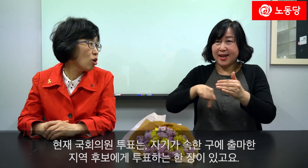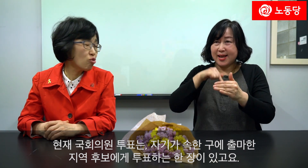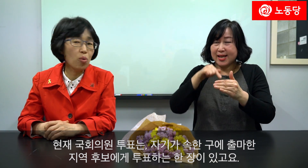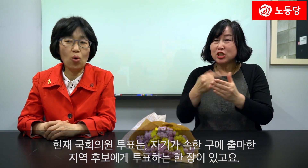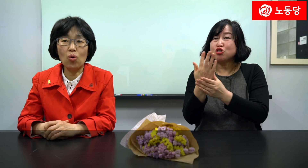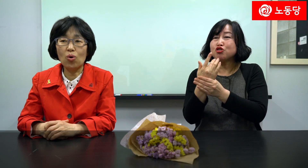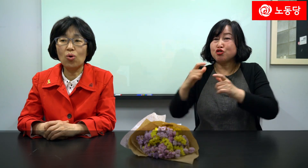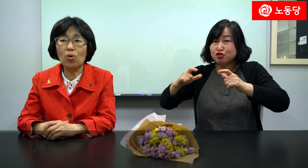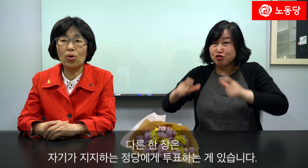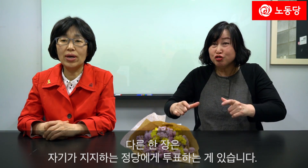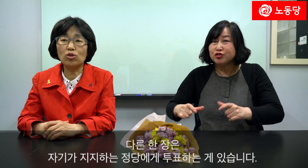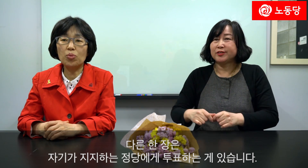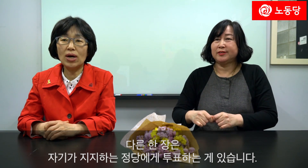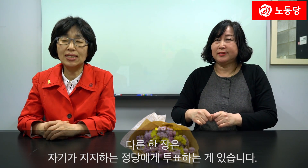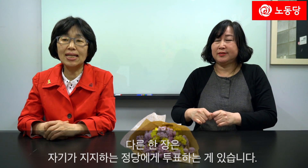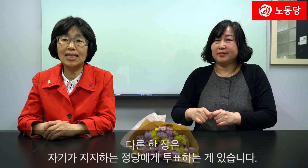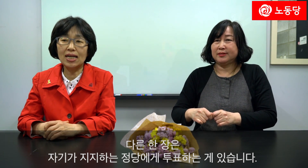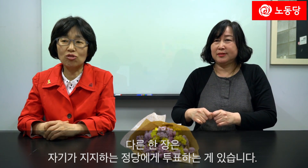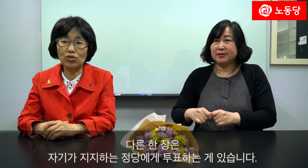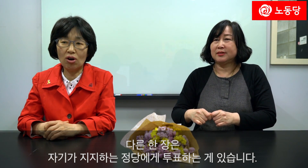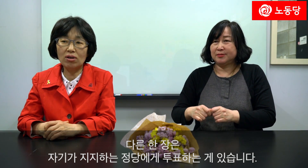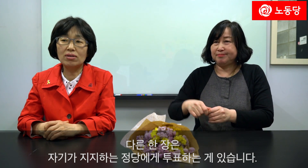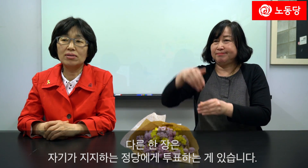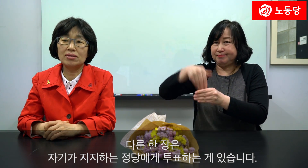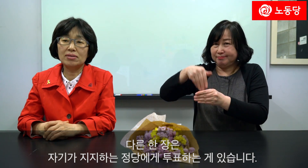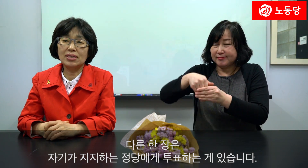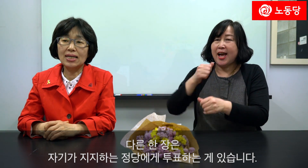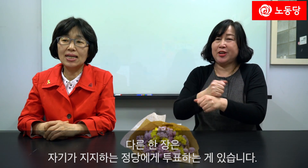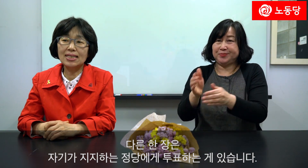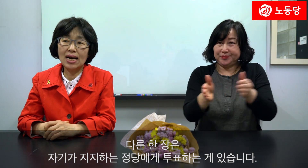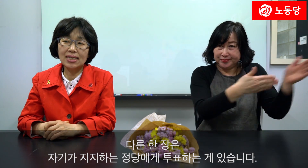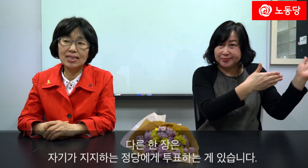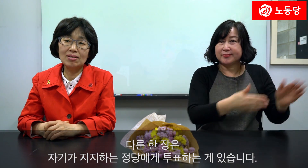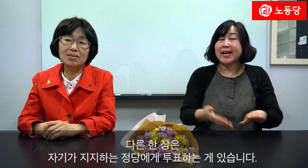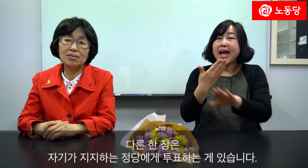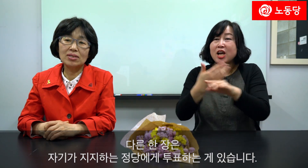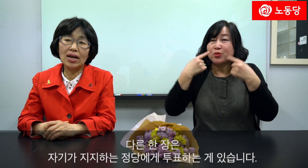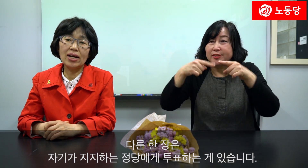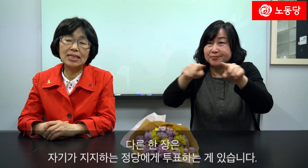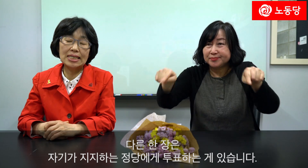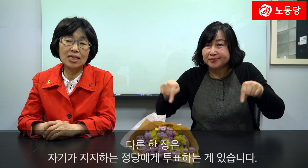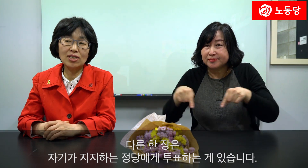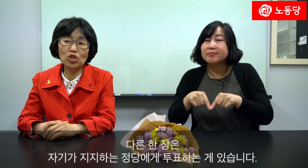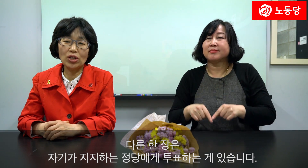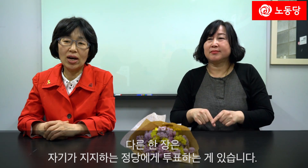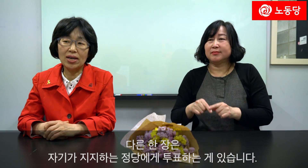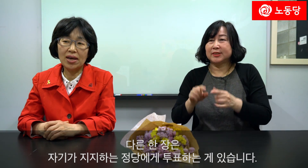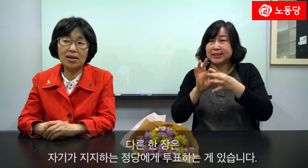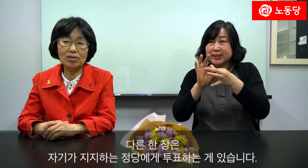나오는 지역 후보에게 투표하는 한 장이 있고요. 다른 한 장은 자기가